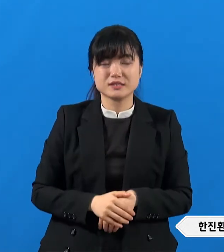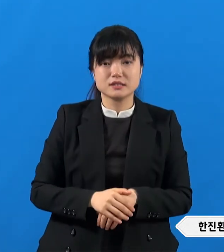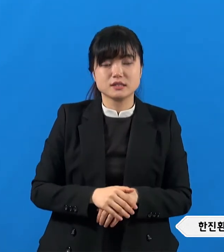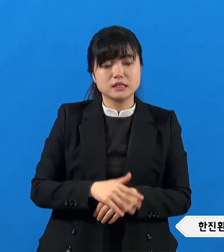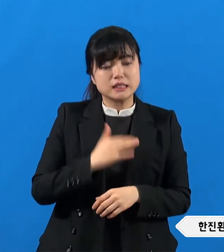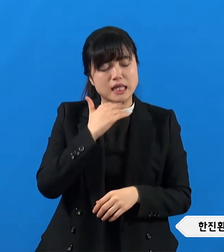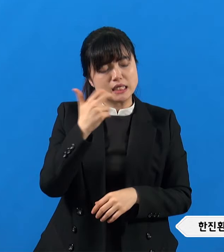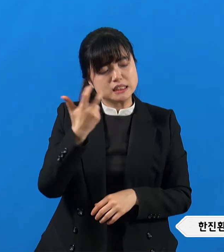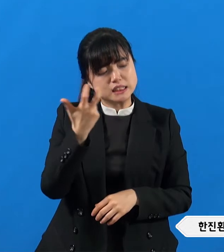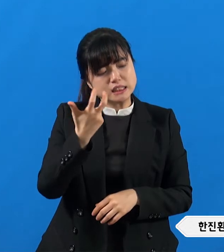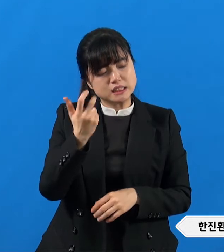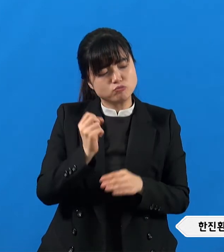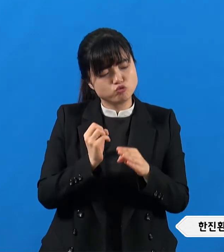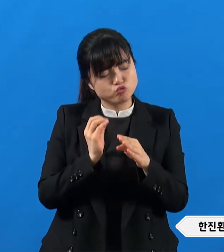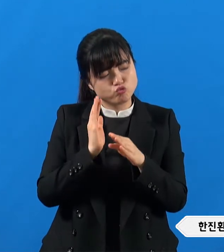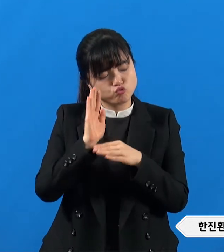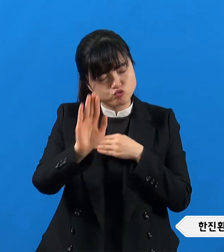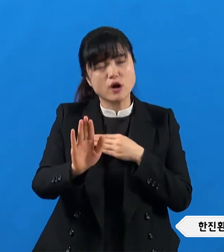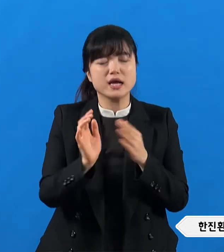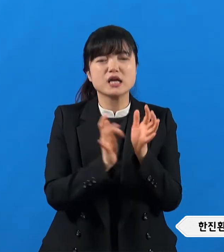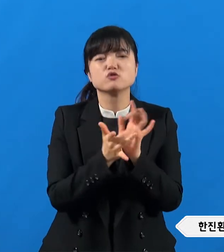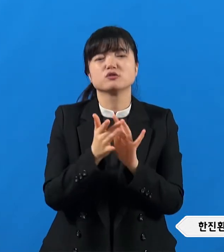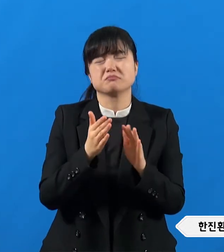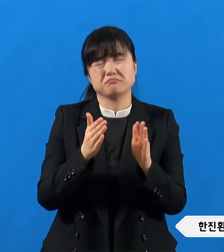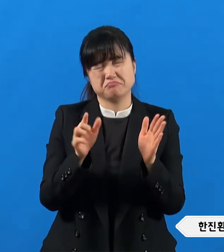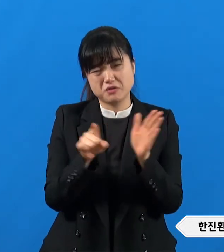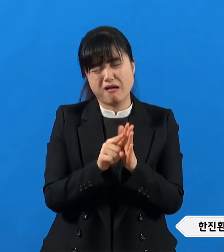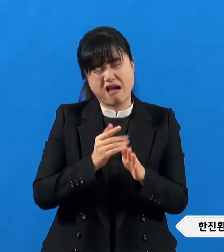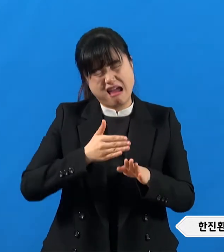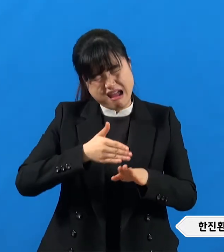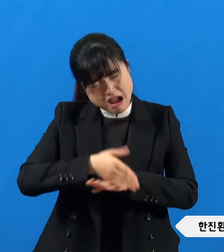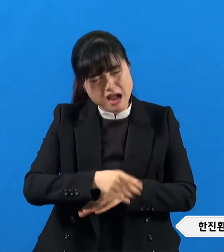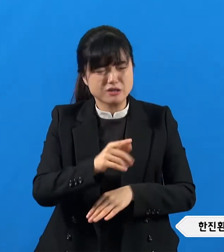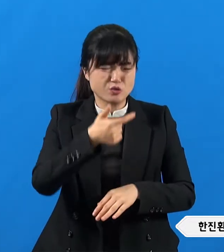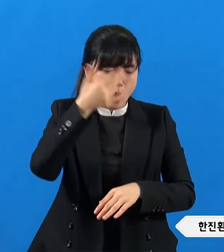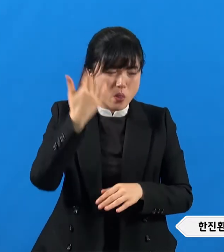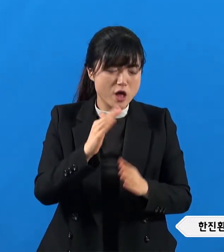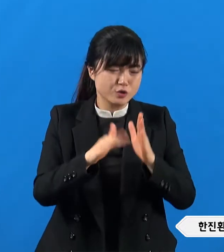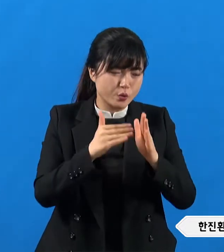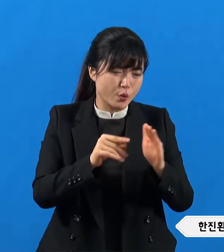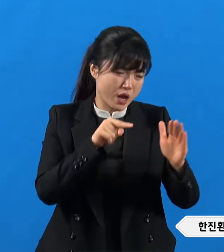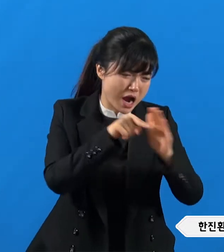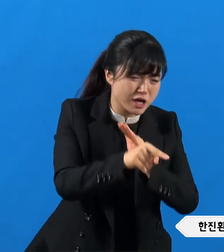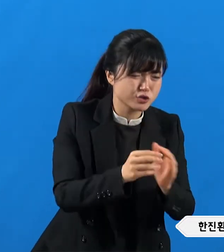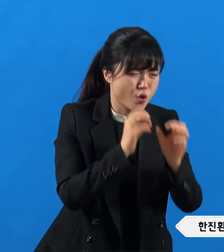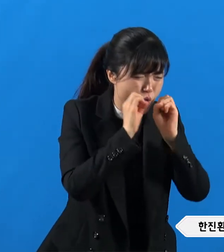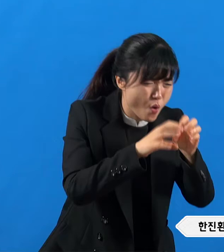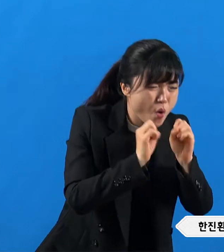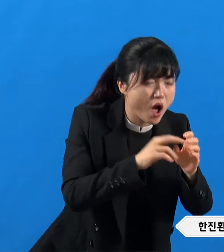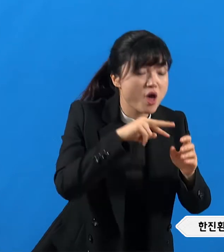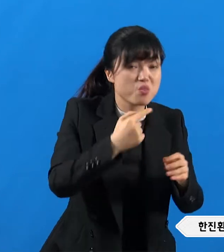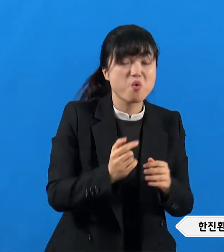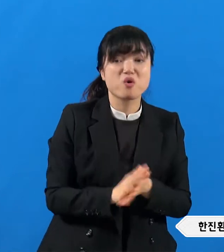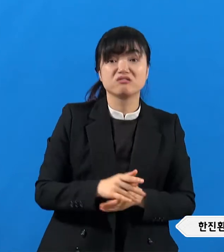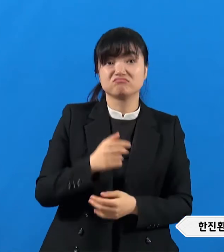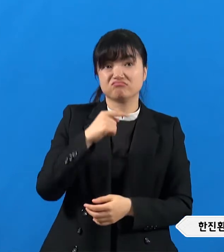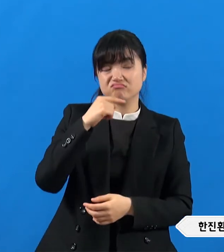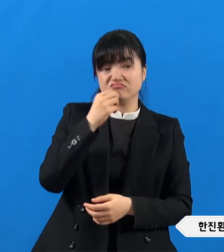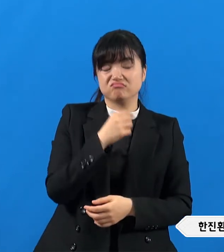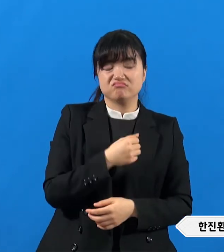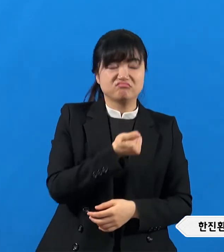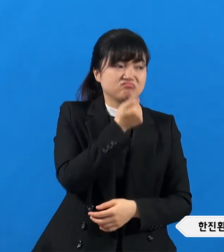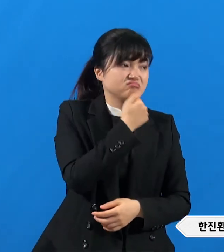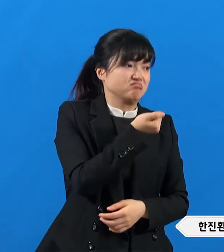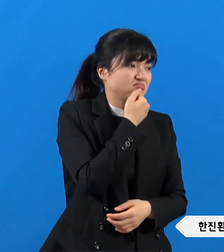넘겨서 늦게 예수님을 믿었습니다. 그 전에 우리 교인들이 가서 전도를 많이 했는데 그럴 때마다 코웃음을 치는